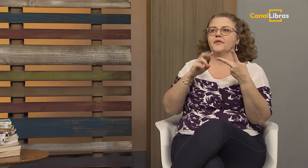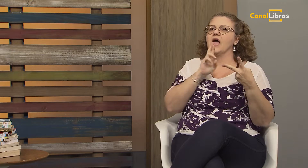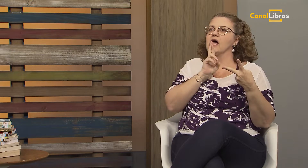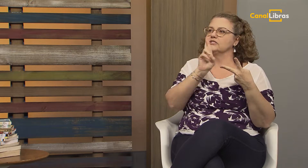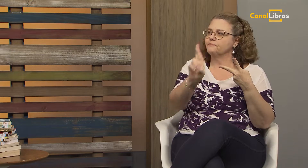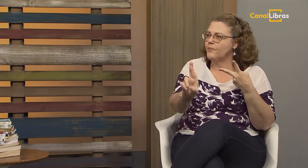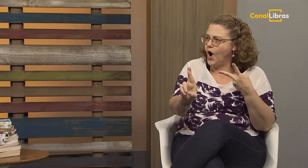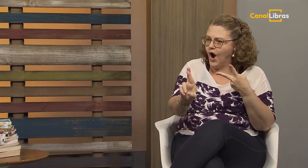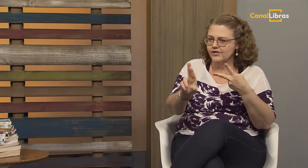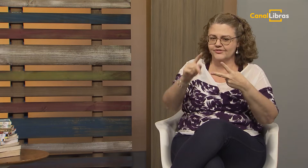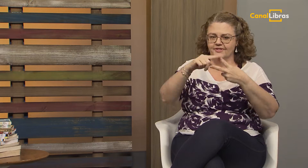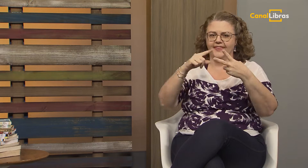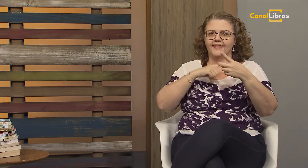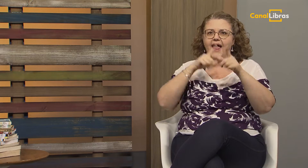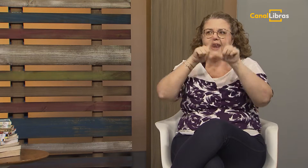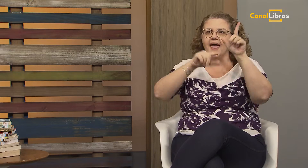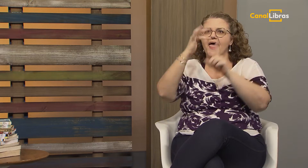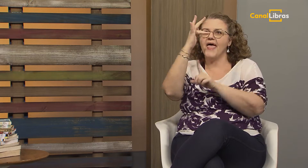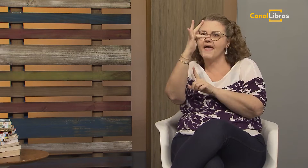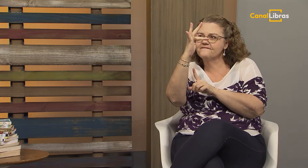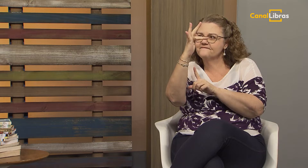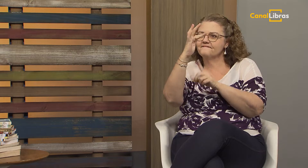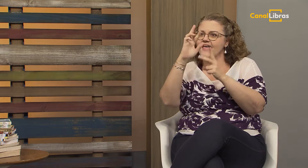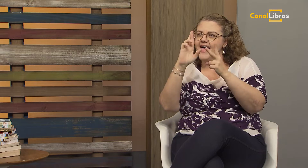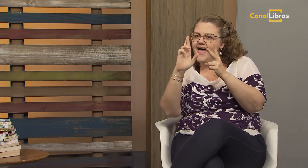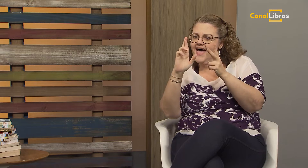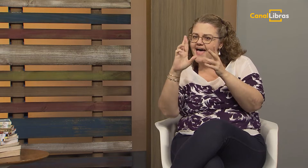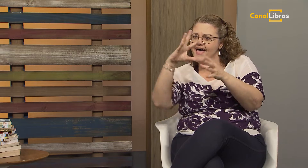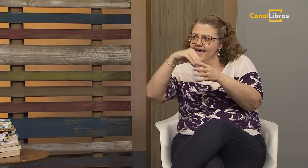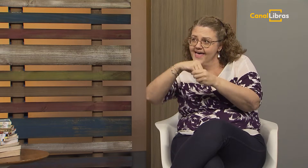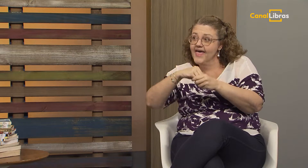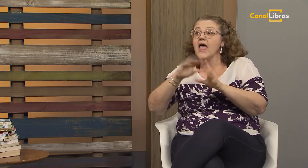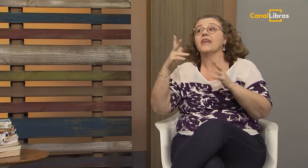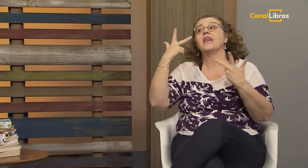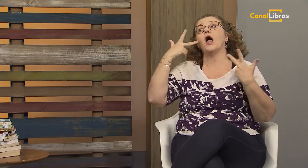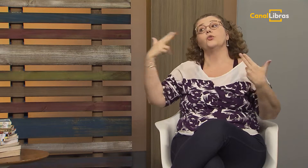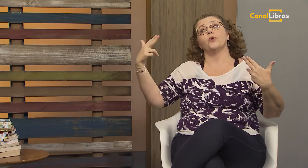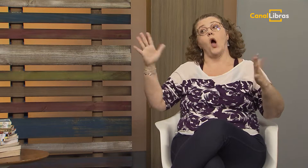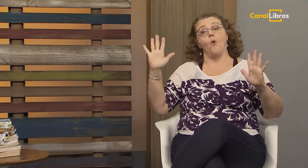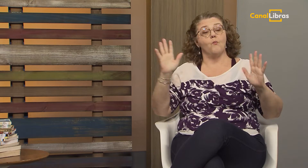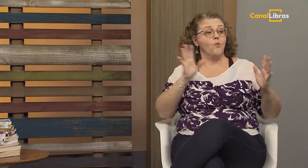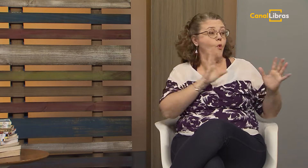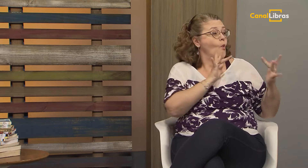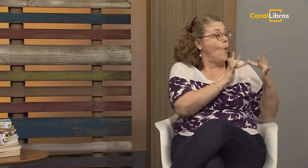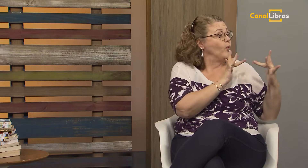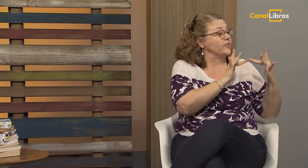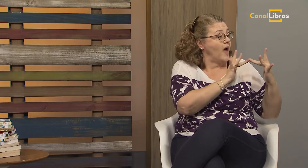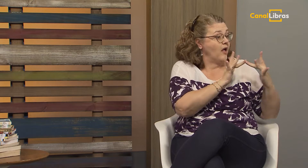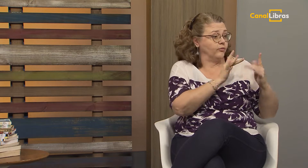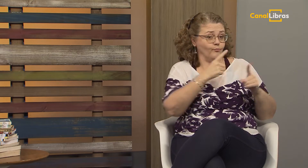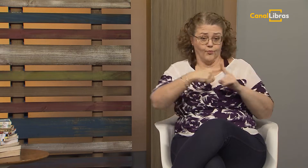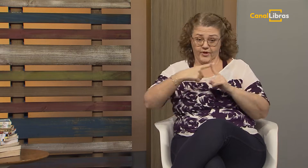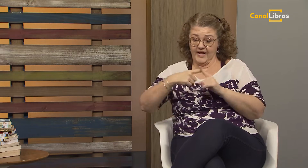acontecer como flor e resposta. Ambos foram criados de acordo com a letra da palavra, F e